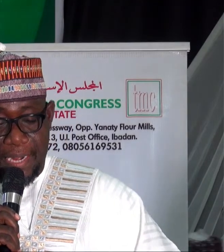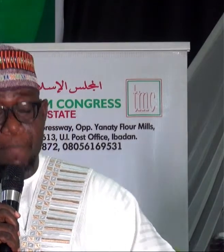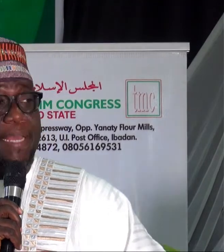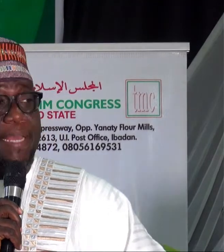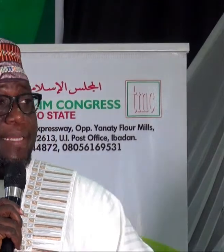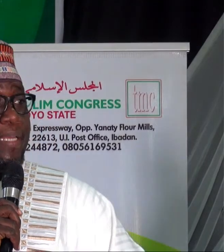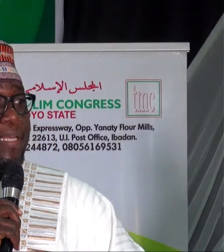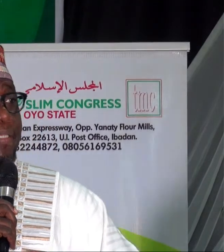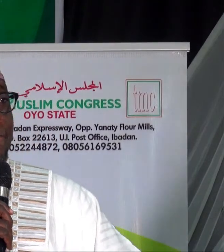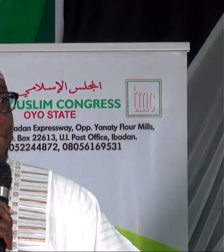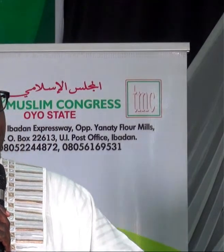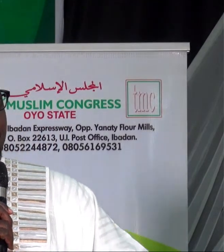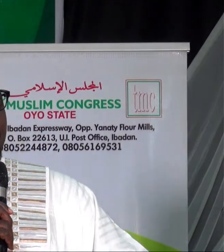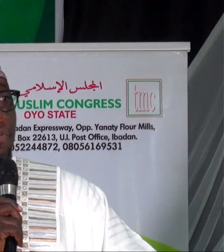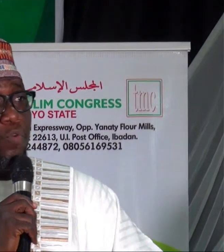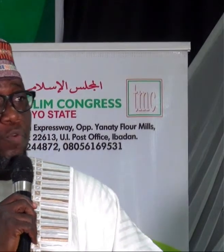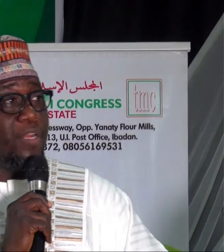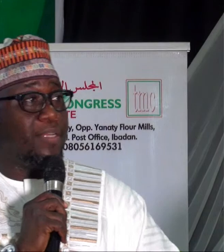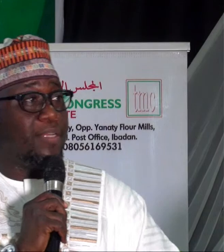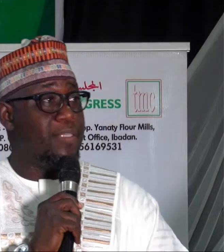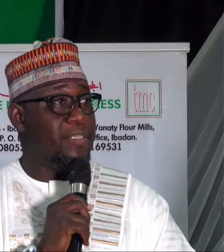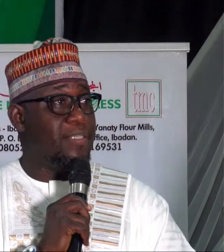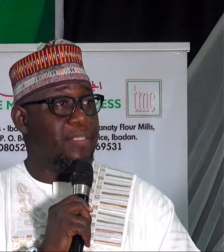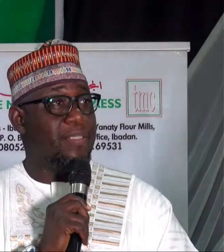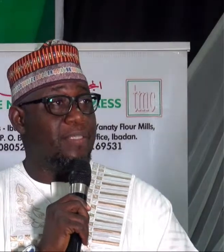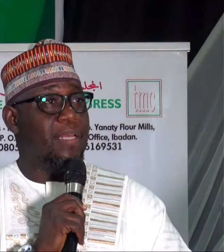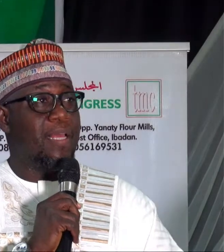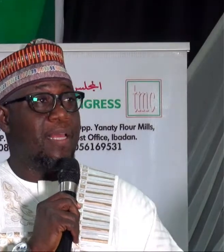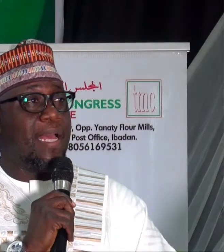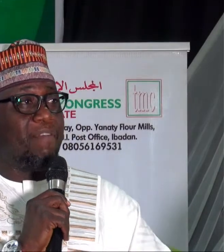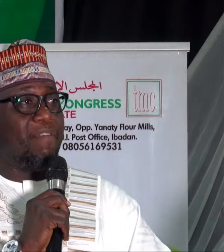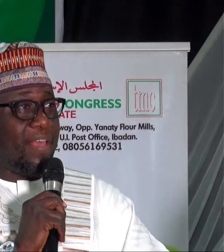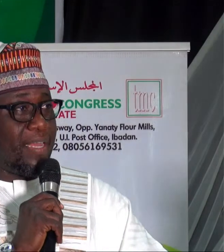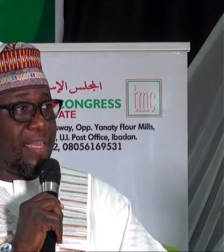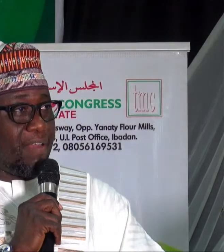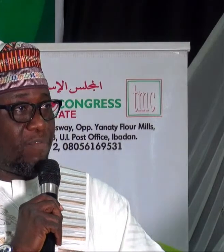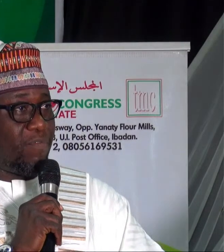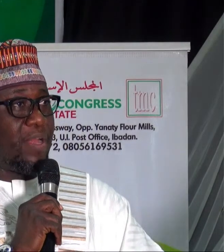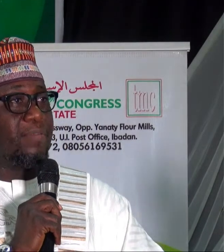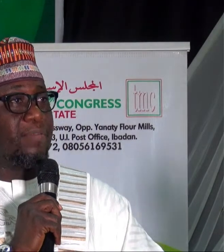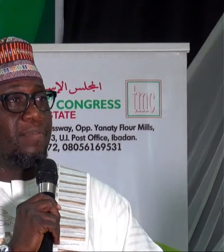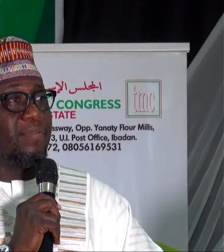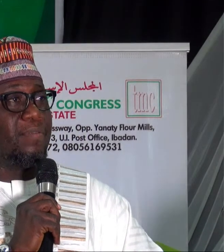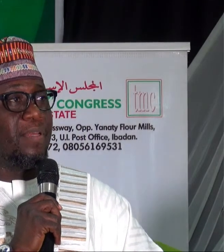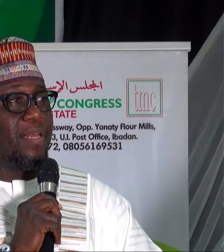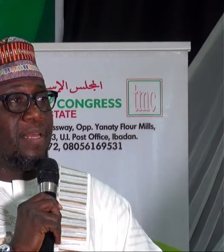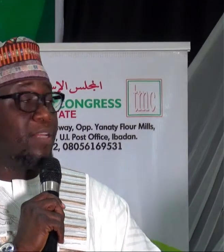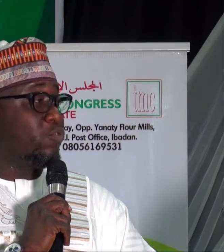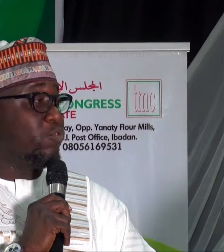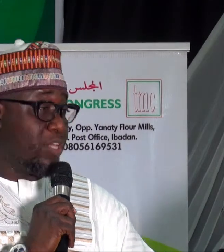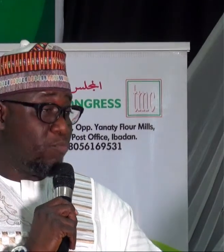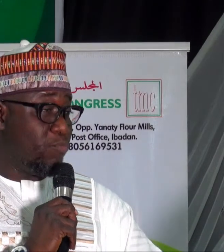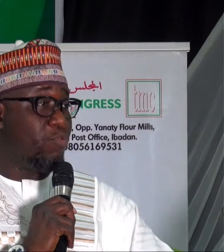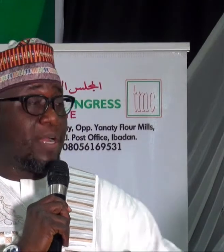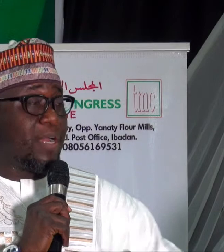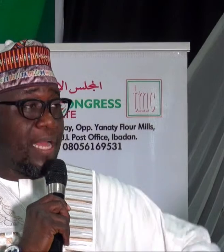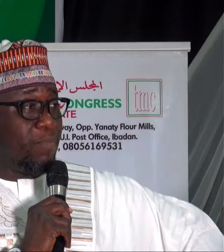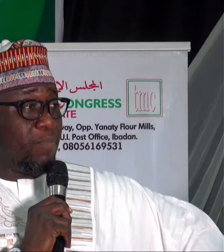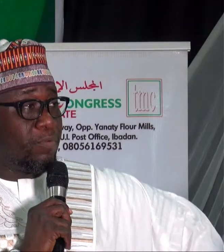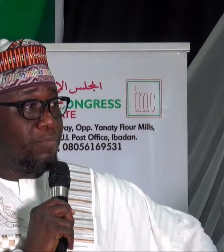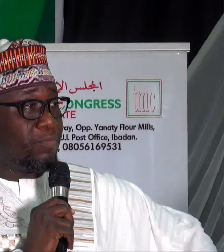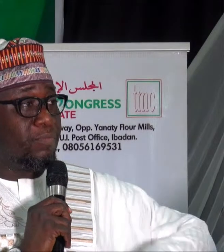labe ile yi o na ni a fe ka fun wa leyin tun ki gbogbo wa